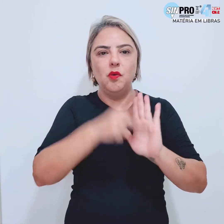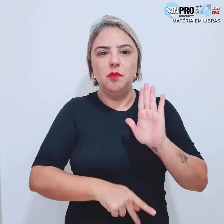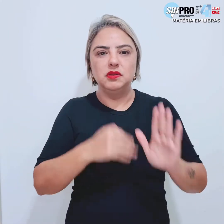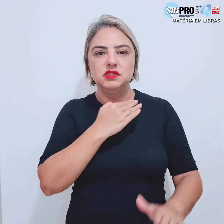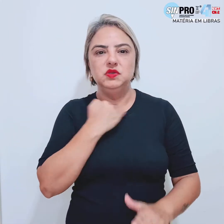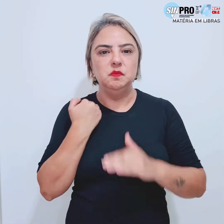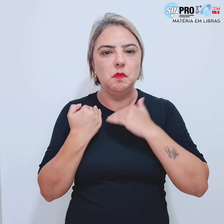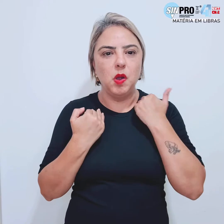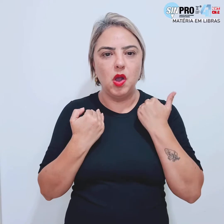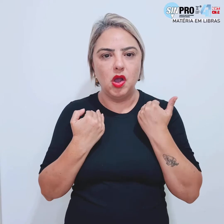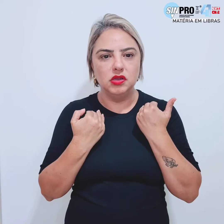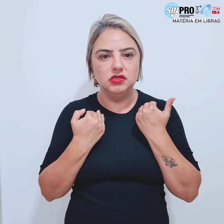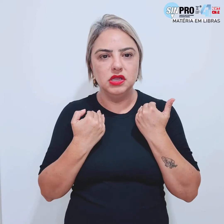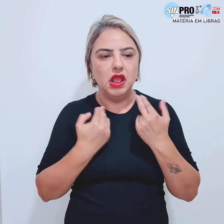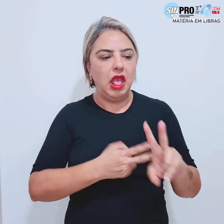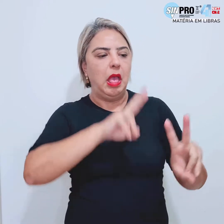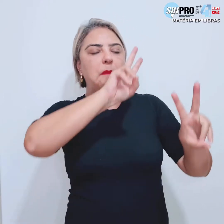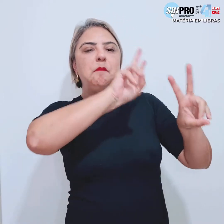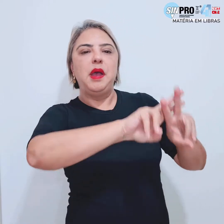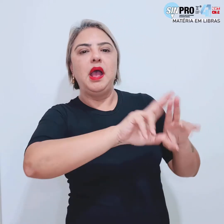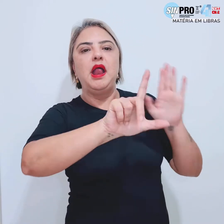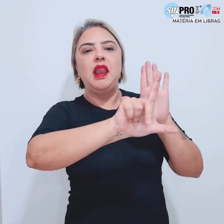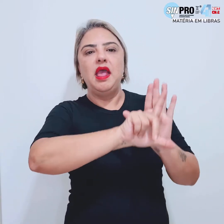macabro e o enquadra na Lei nº